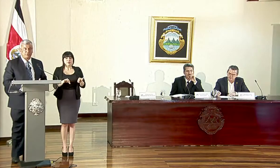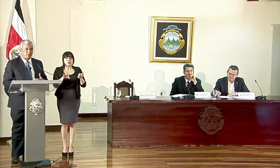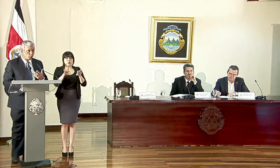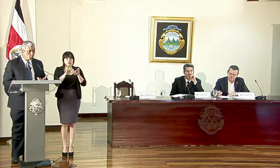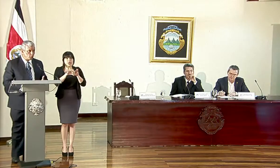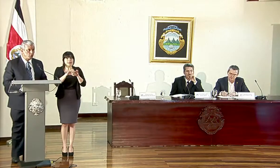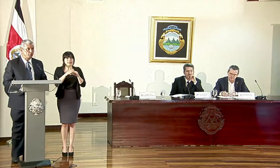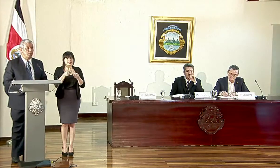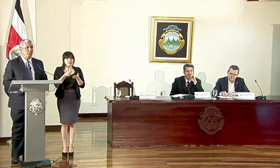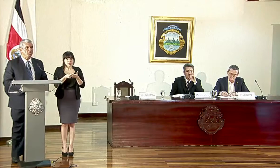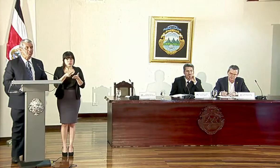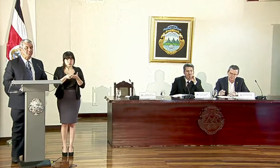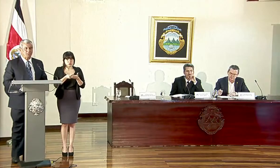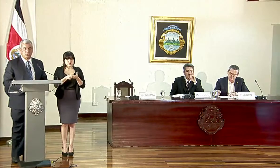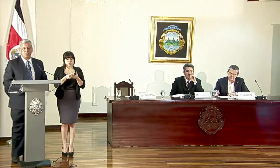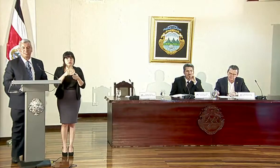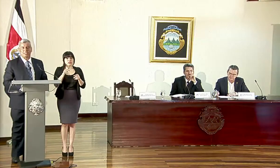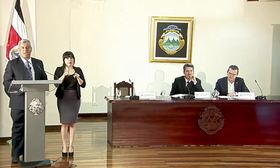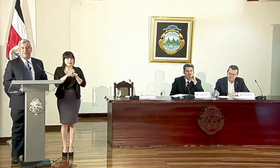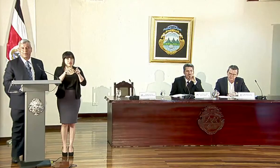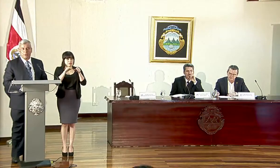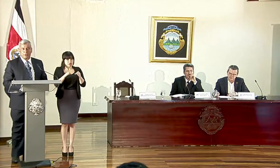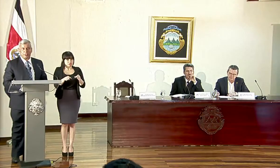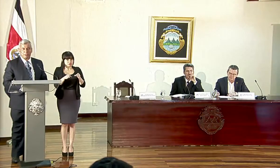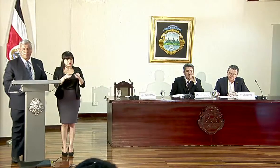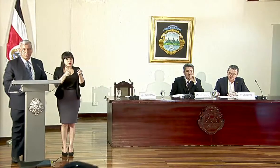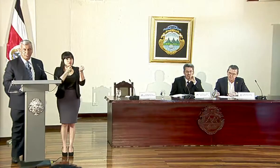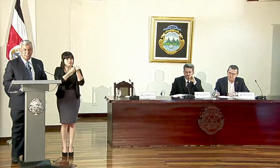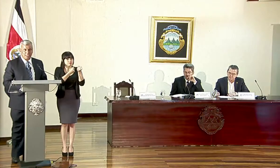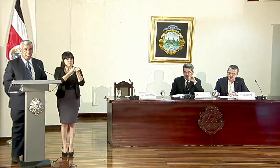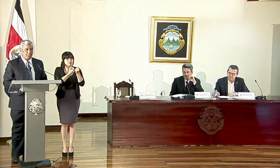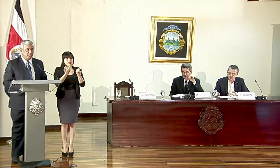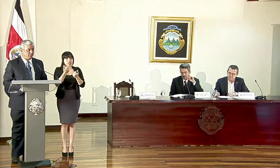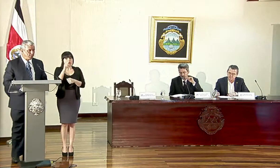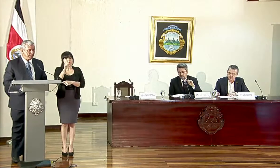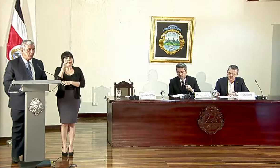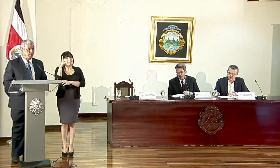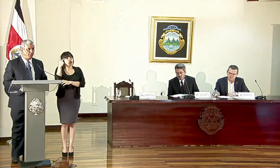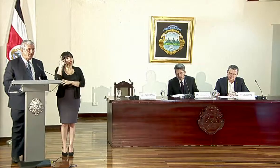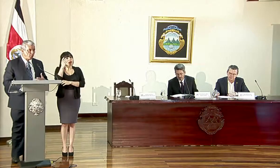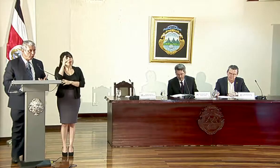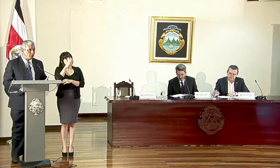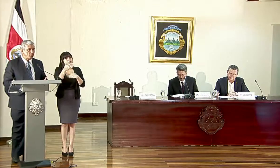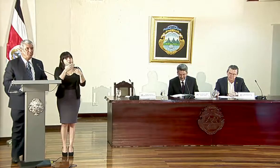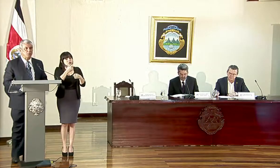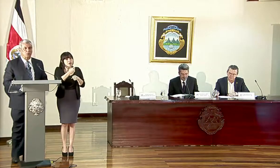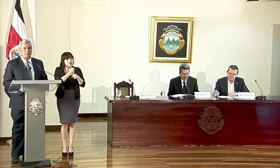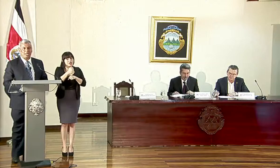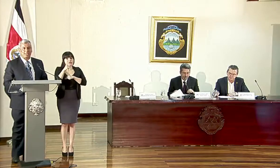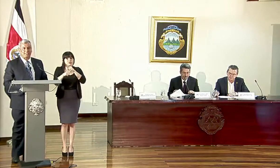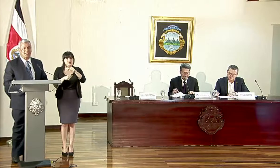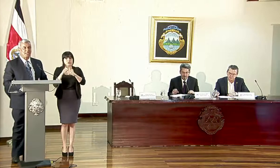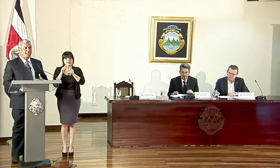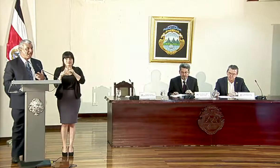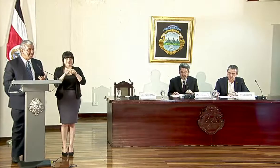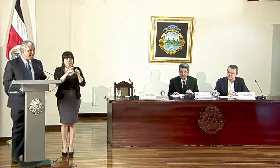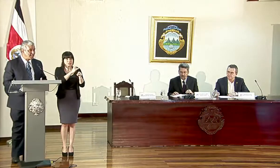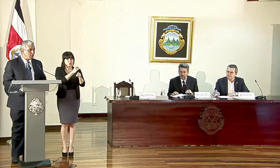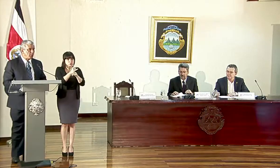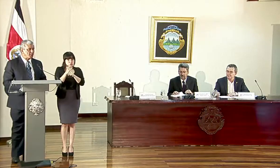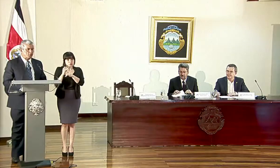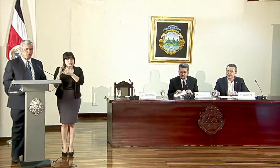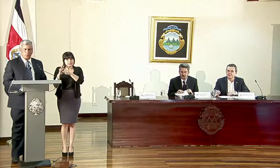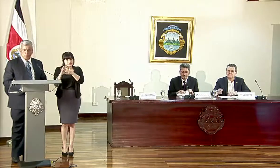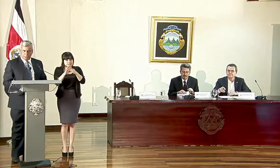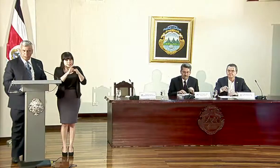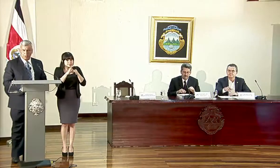importantísimos recursos y decisiones a favor de una política de empleo y de esfuerzos institucionales y en alianza